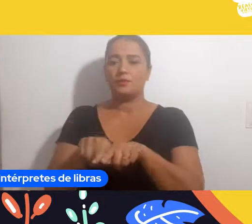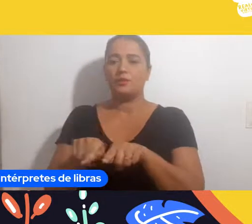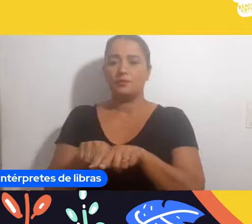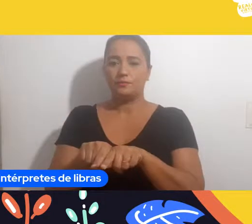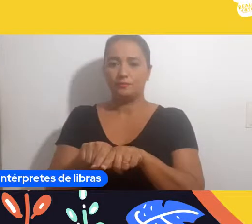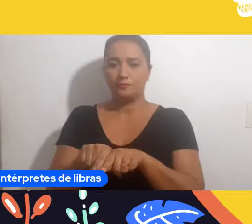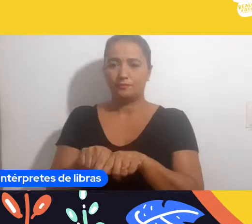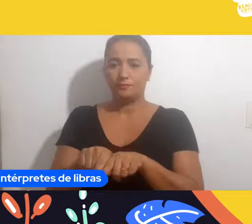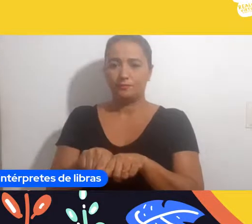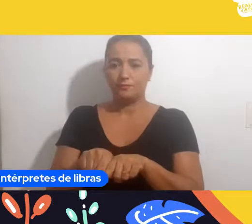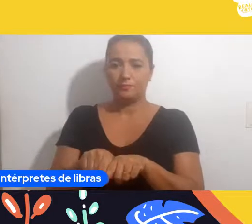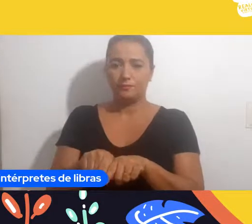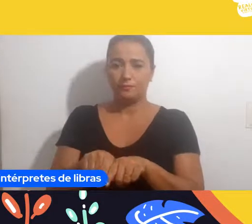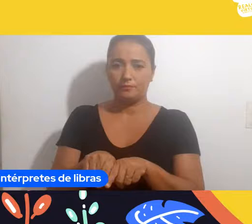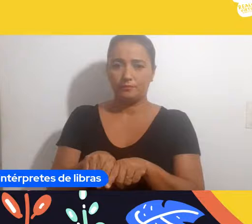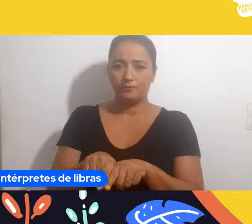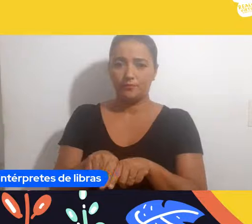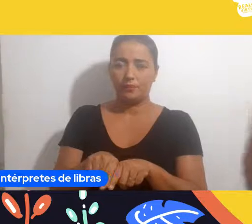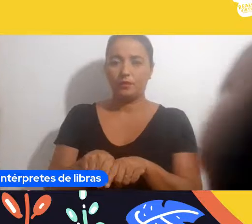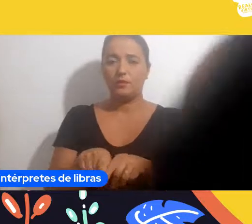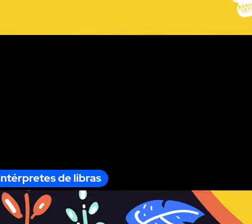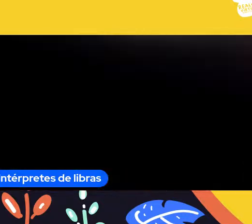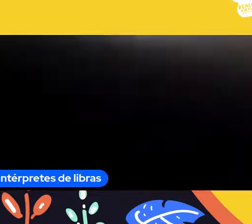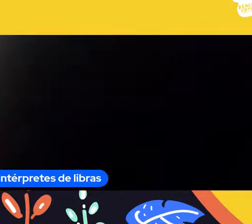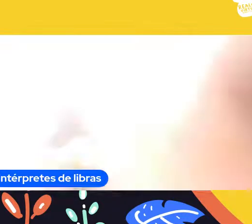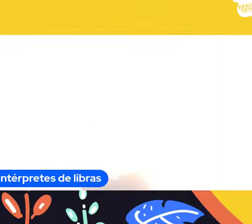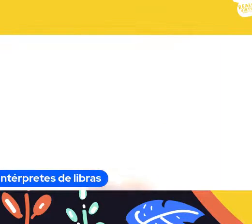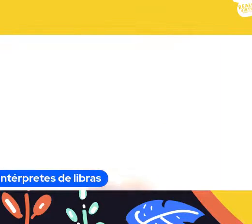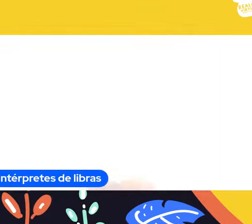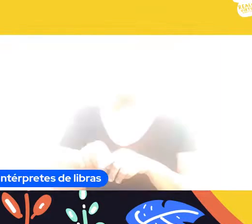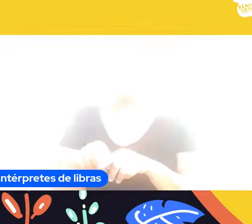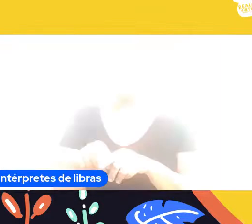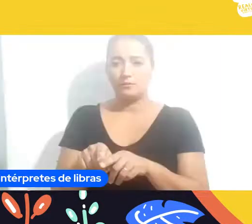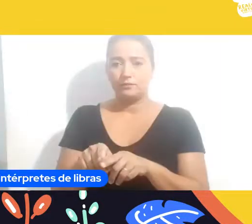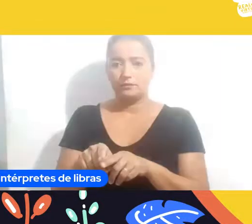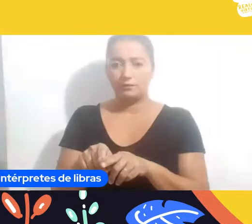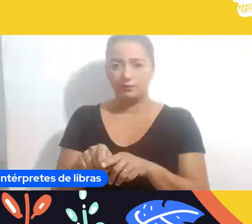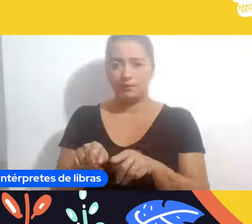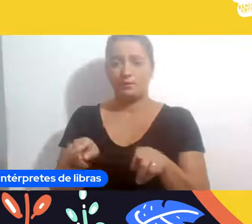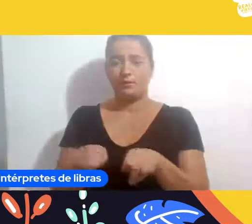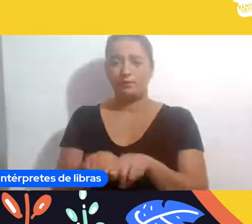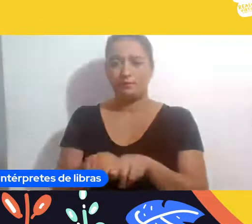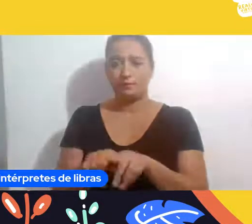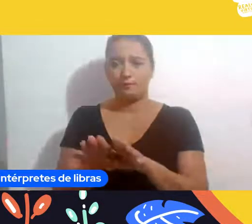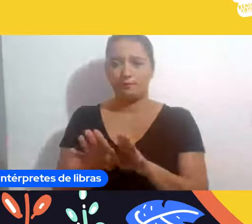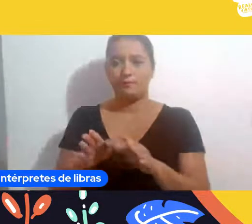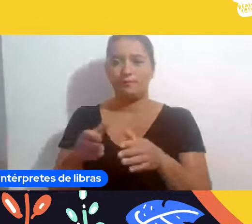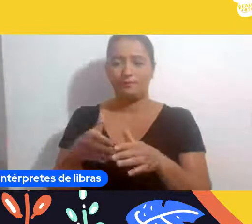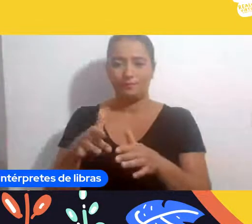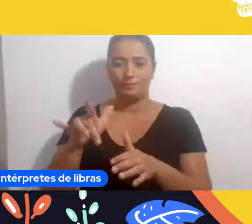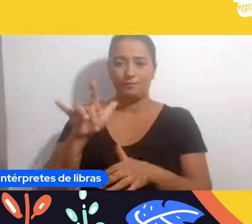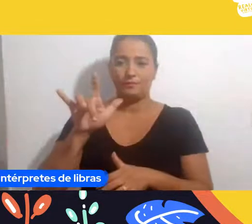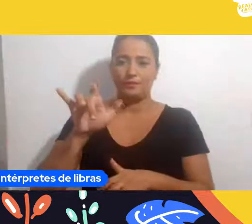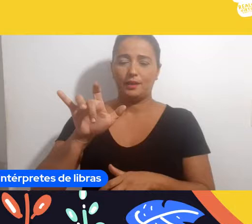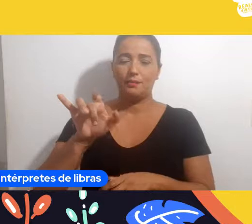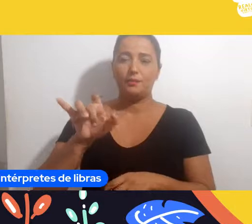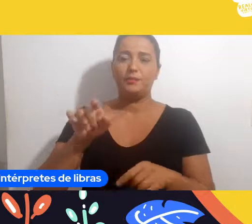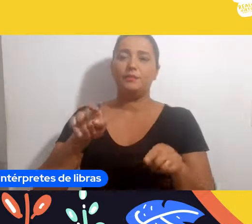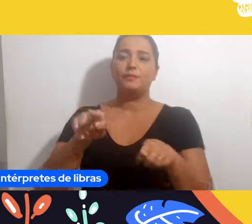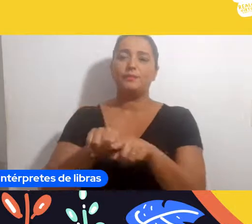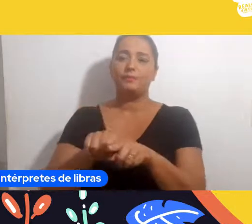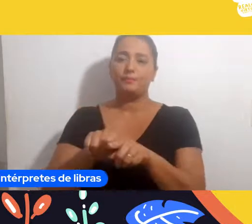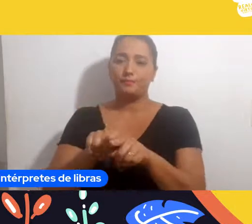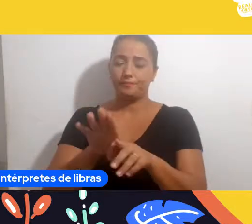reproduzido. A criança representa o mundo. Outro dia eu postei no Instagram da Casa das Asas quantas crianças estão brincando e